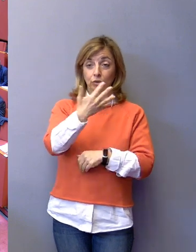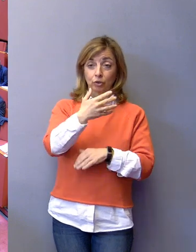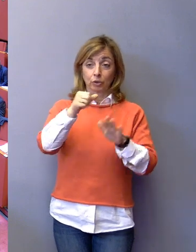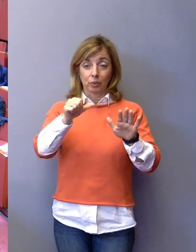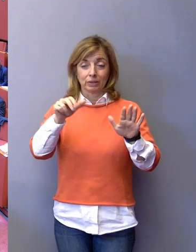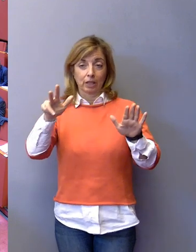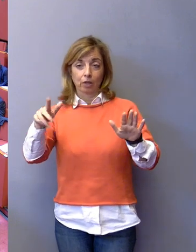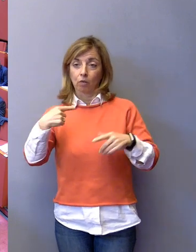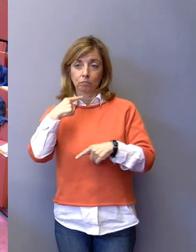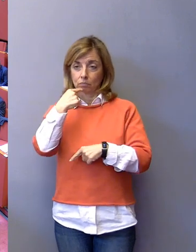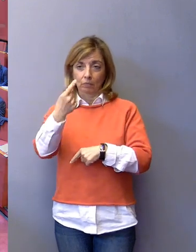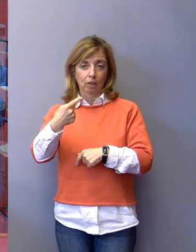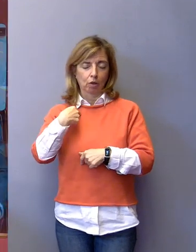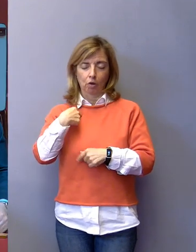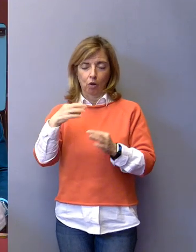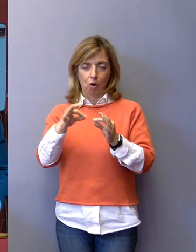scusate